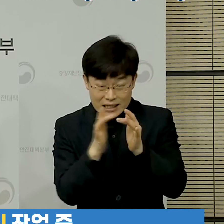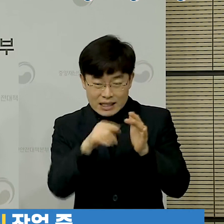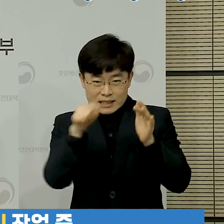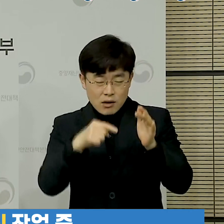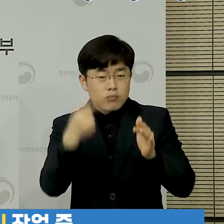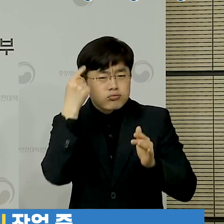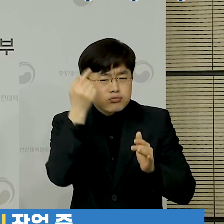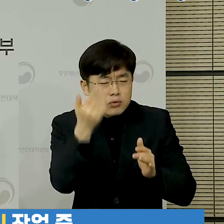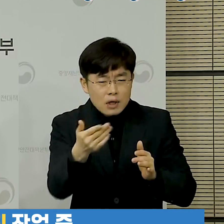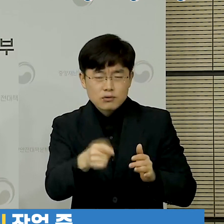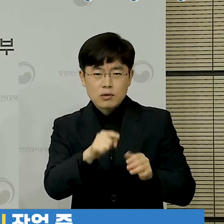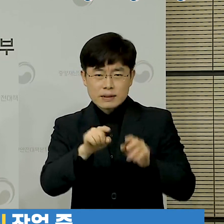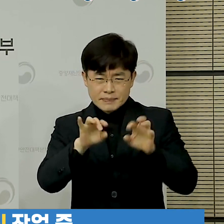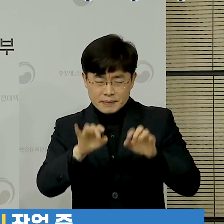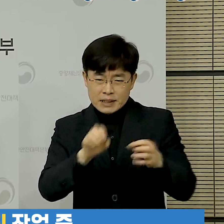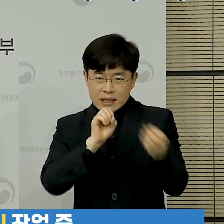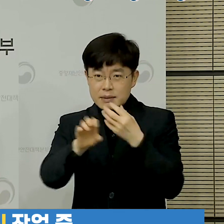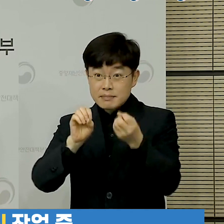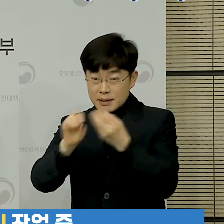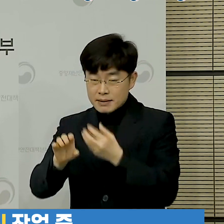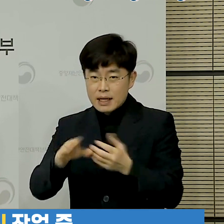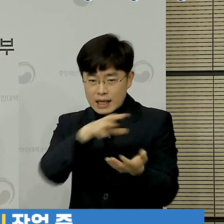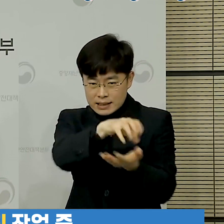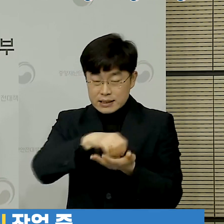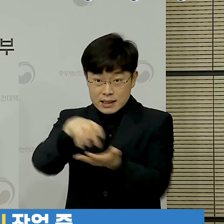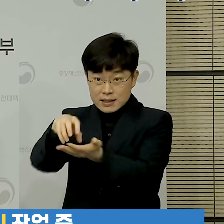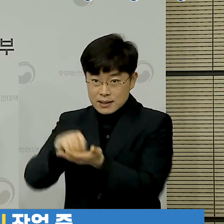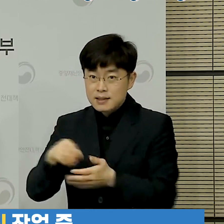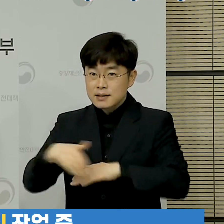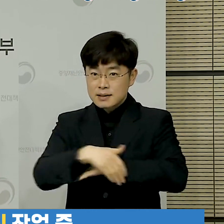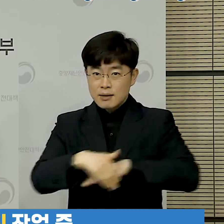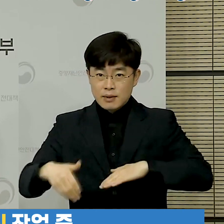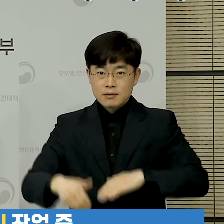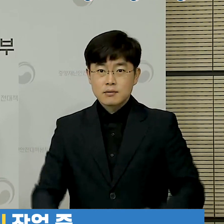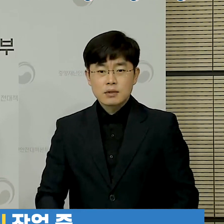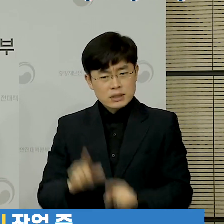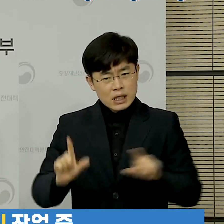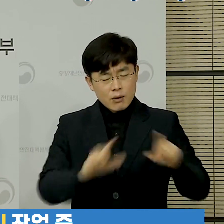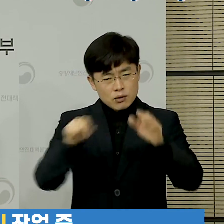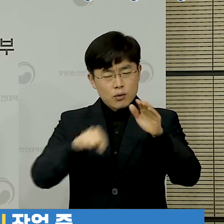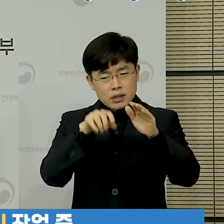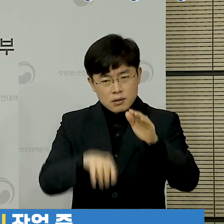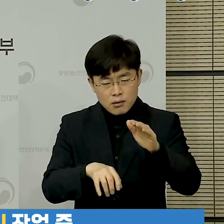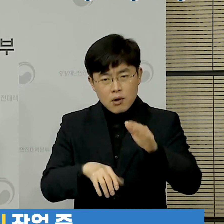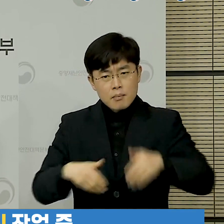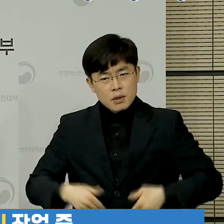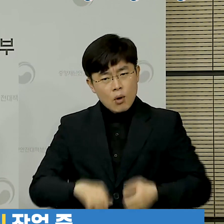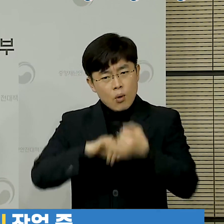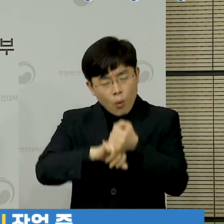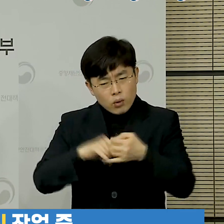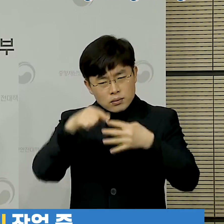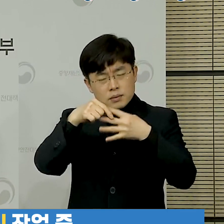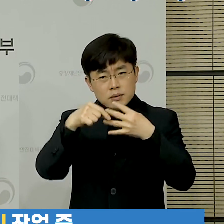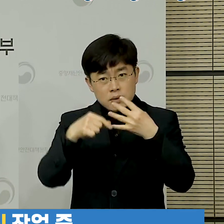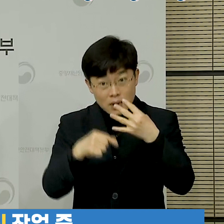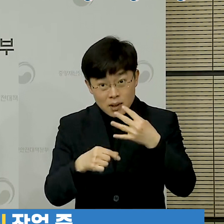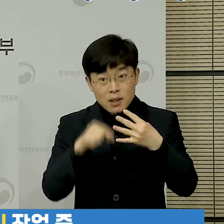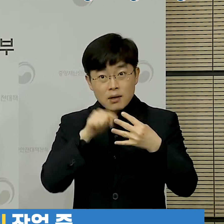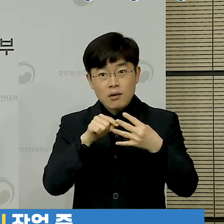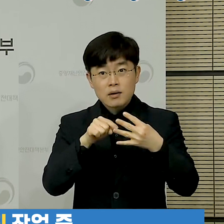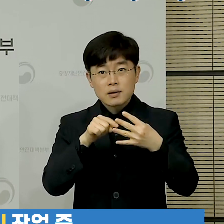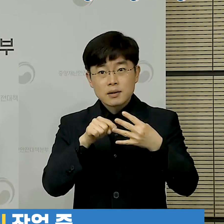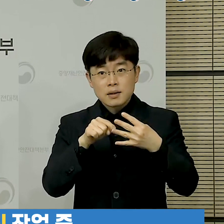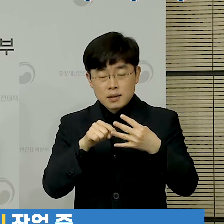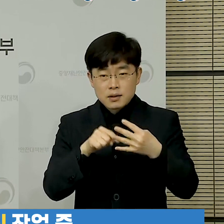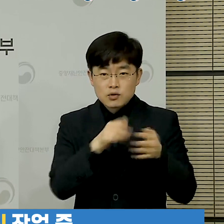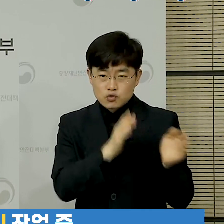통해서 국민들께서 실제 생활 환경에서 궁금해하시는 부분들, 일상생활에서 지킬 수 있는 부분들을 중심으로 지침을 만드는 작업들을